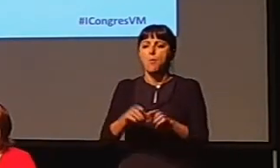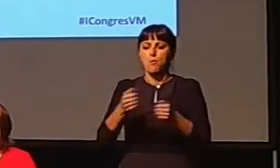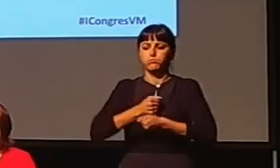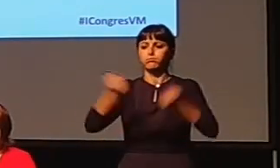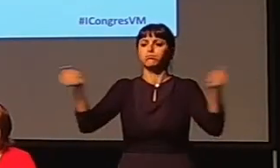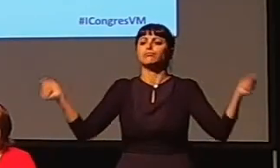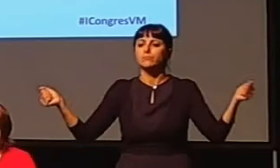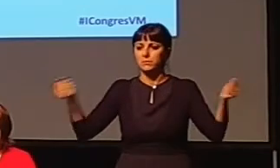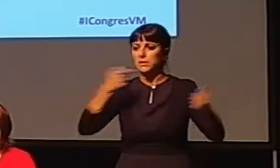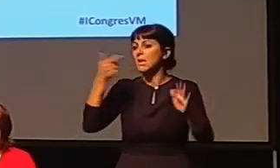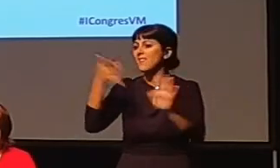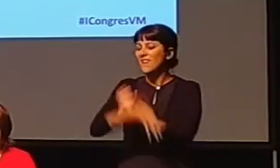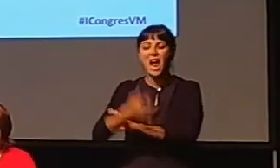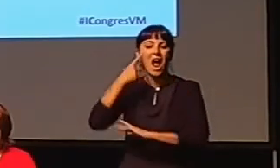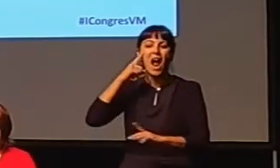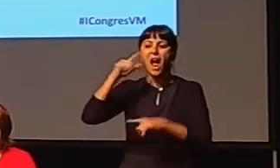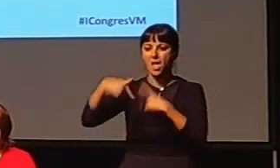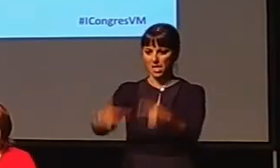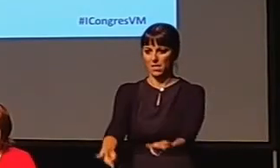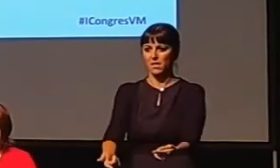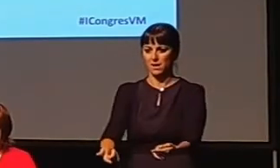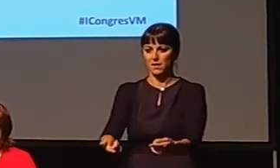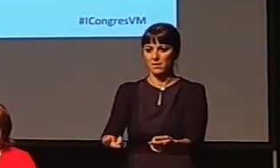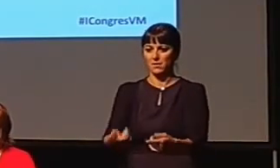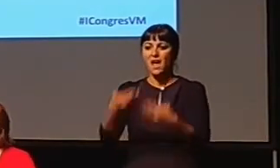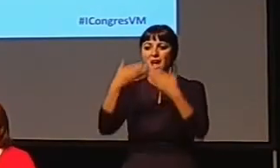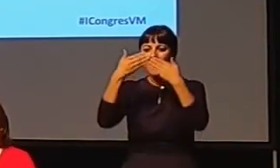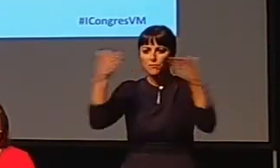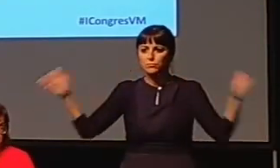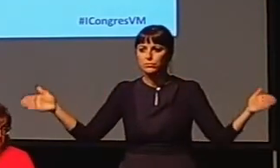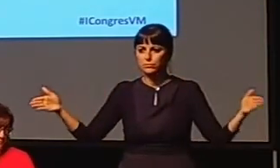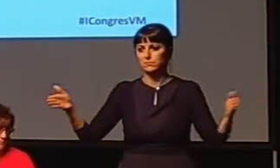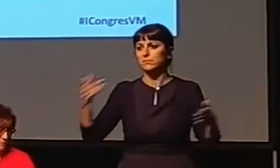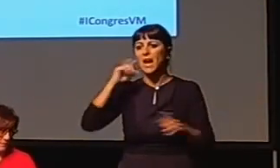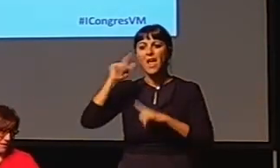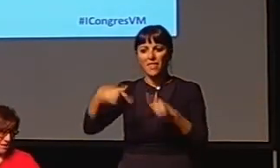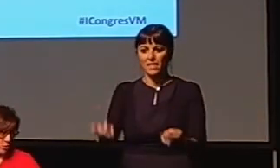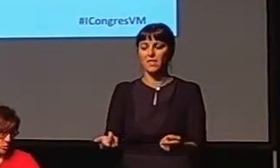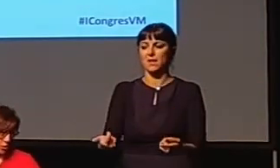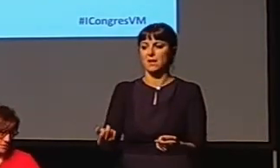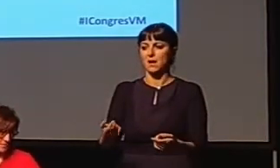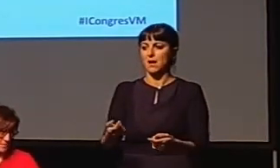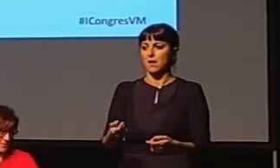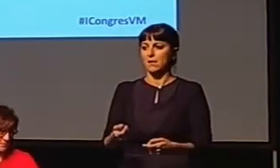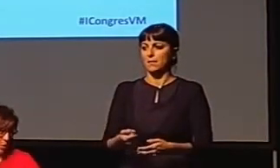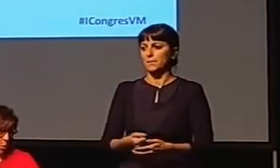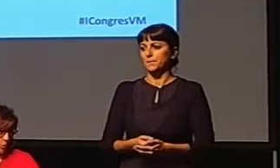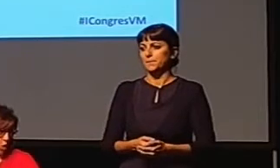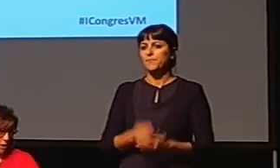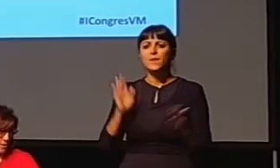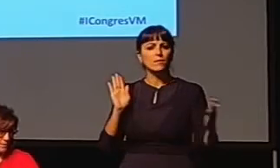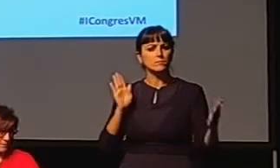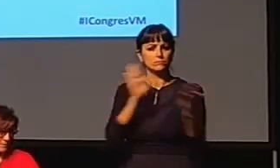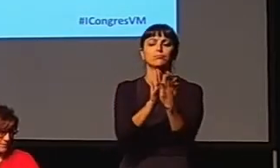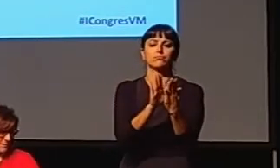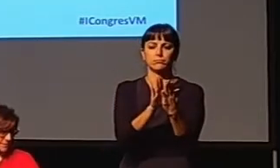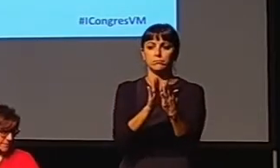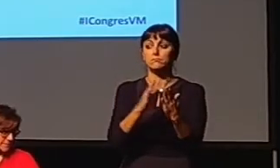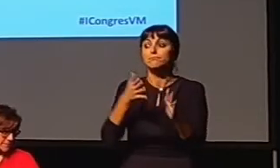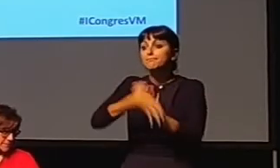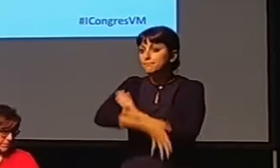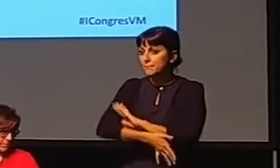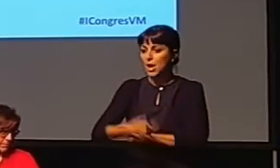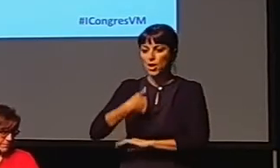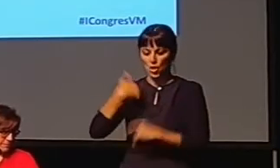dia. I exposar-se és el que fan totes les dones cada dia. No? Perquè precisament jo crec que